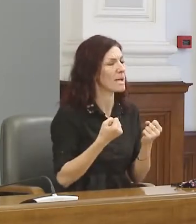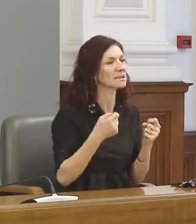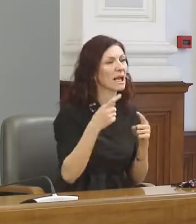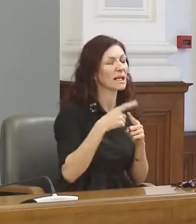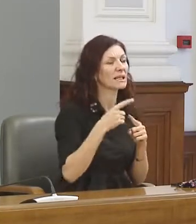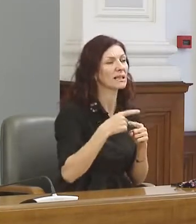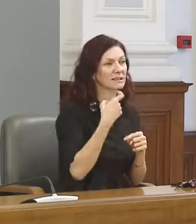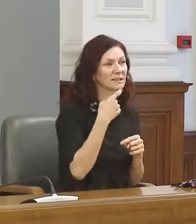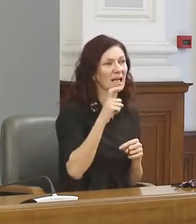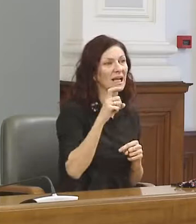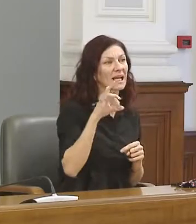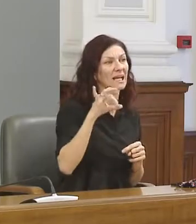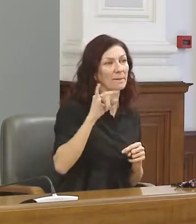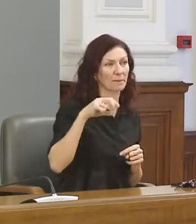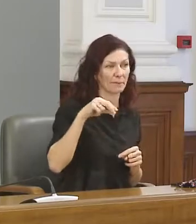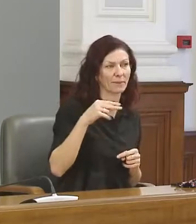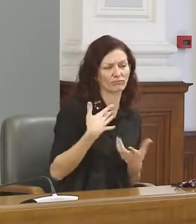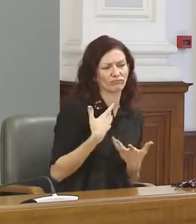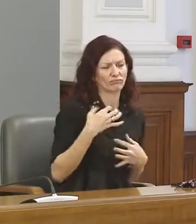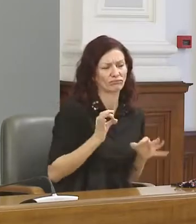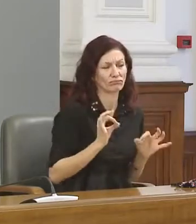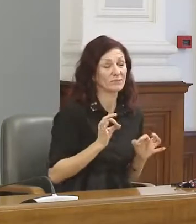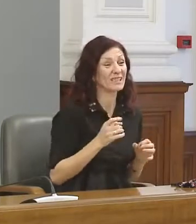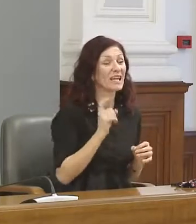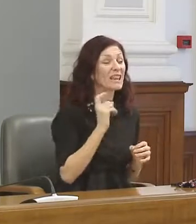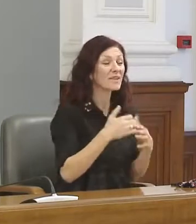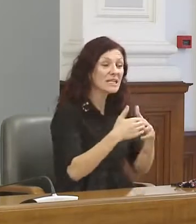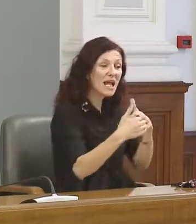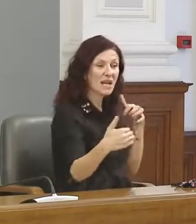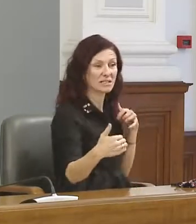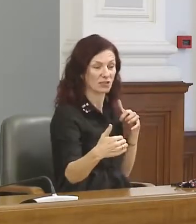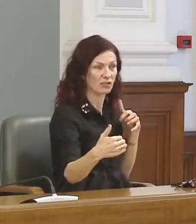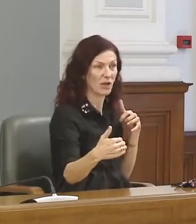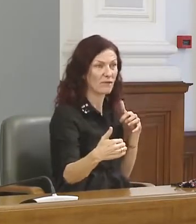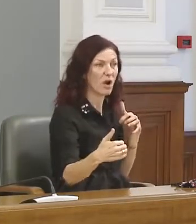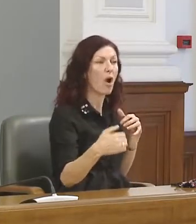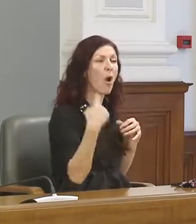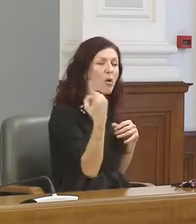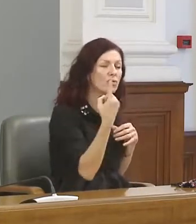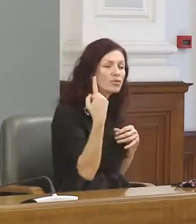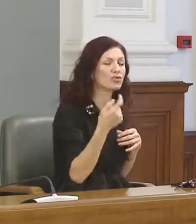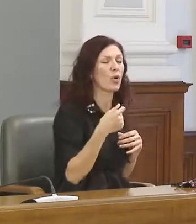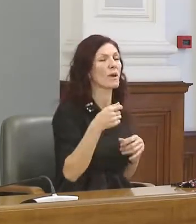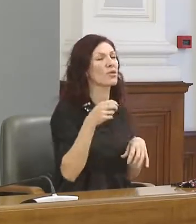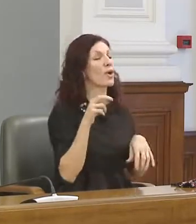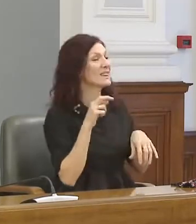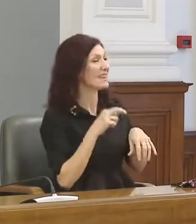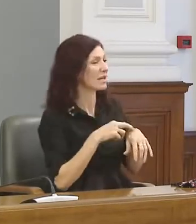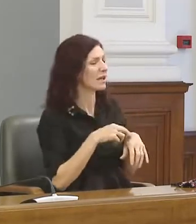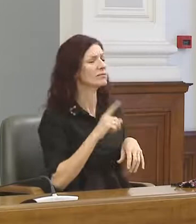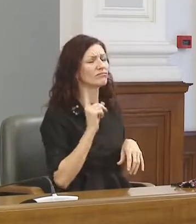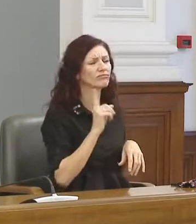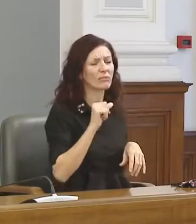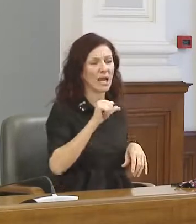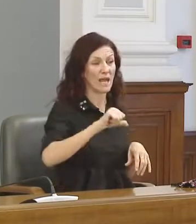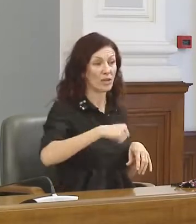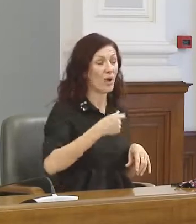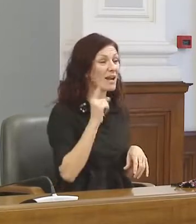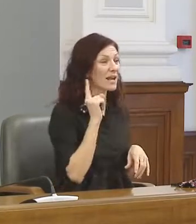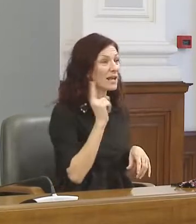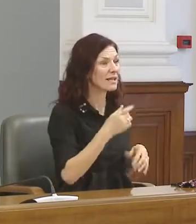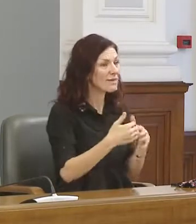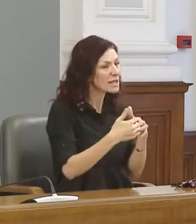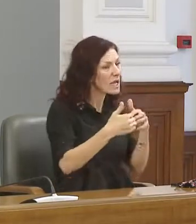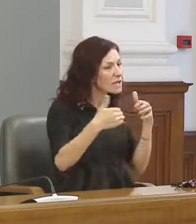защото най-важното е да се разграничава следващия месец, особено декември и най-вече януари, да се разграничава